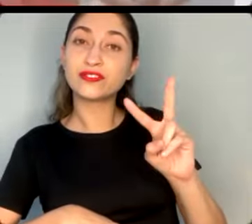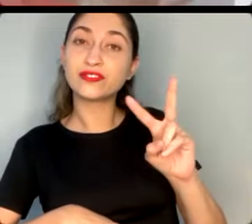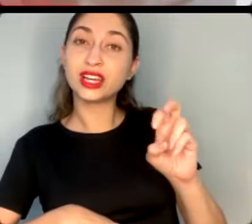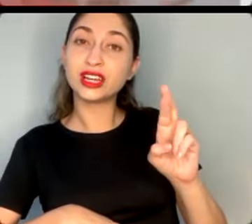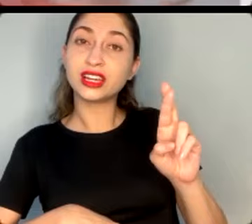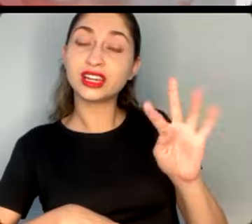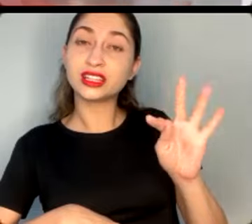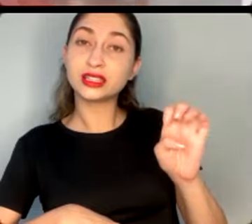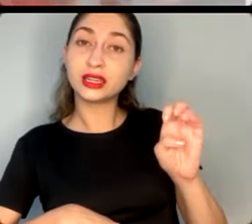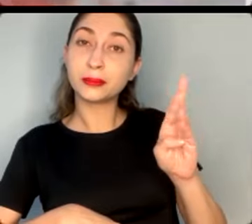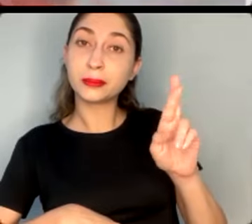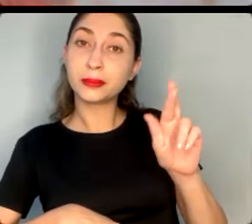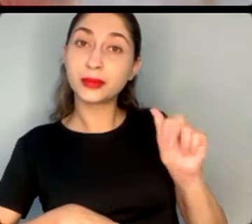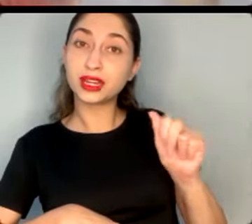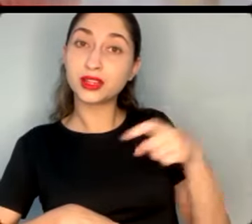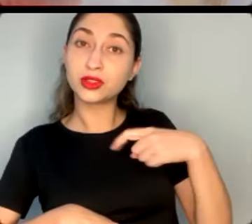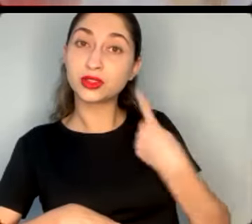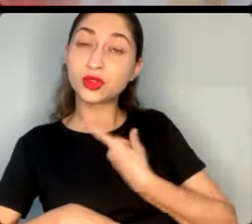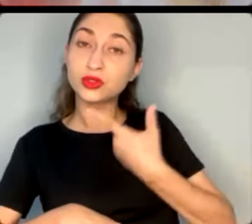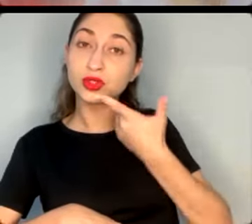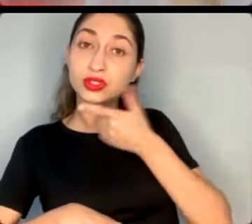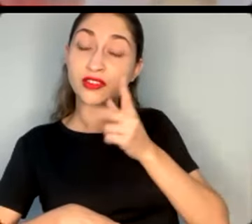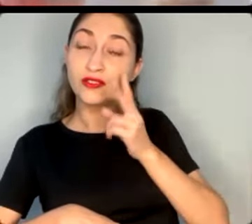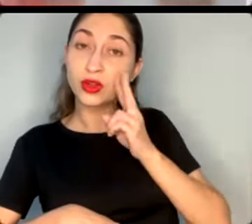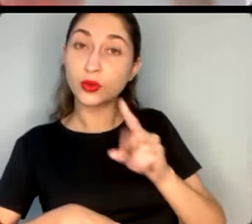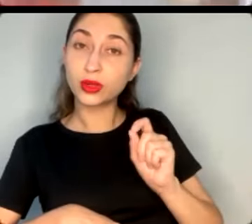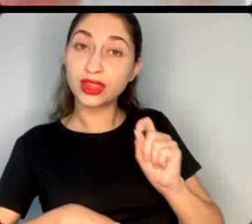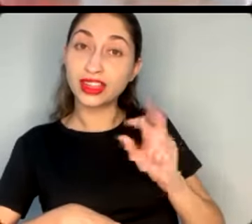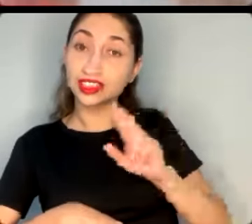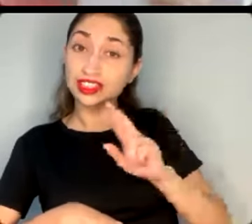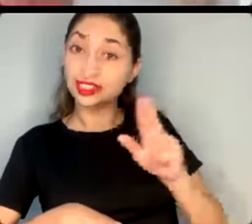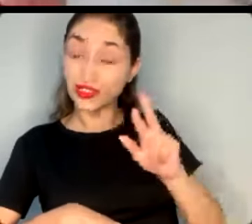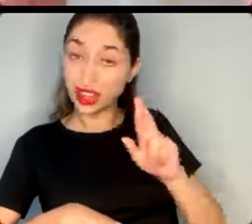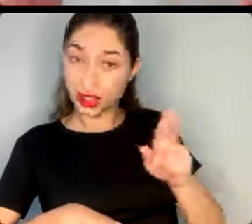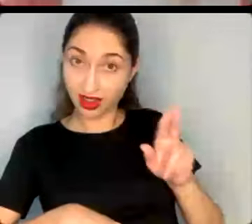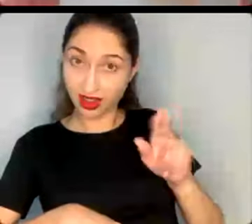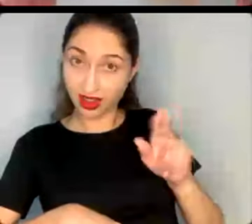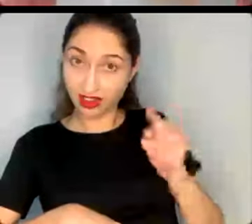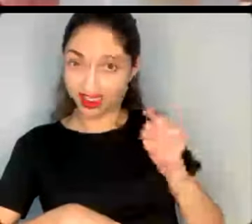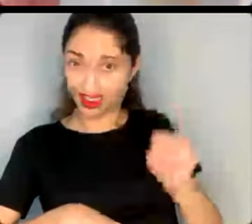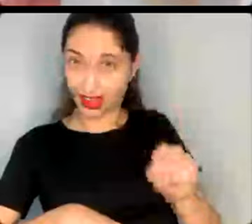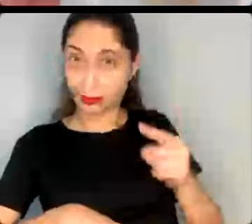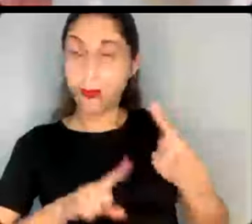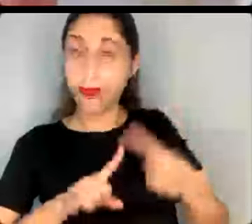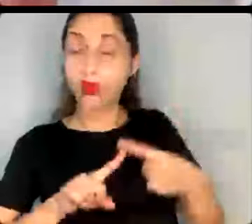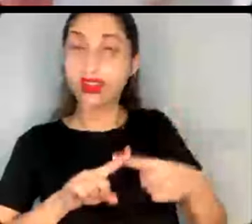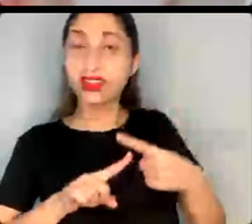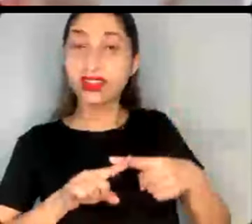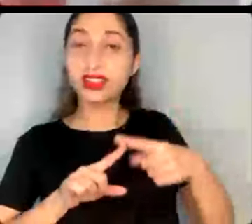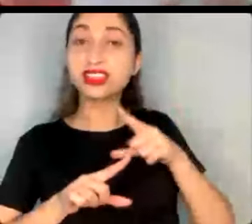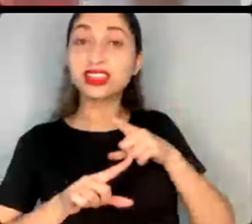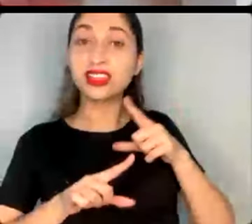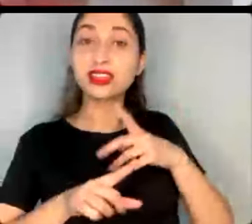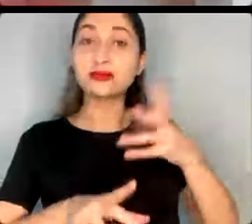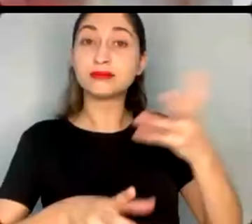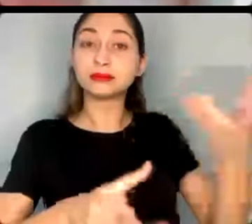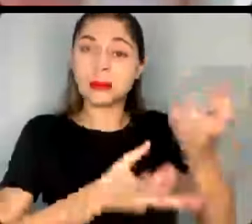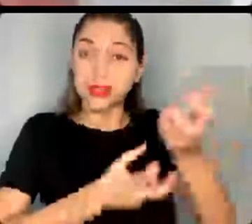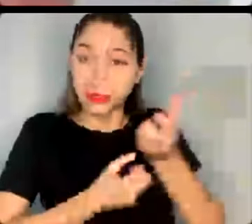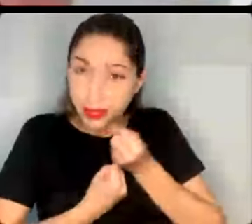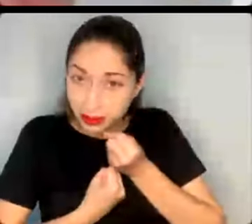A gente pode dizer que ela tem um diferencial porque ela carrega a gravidade do arco